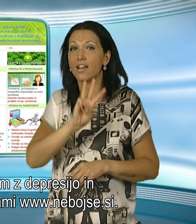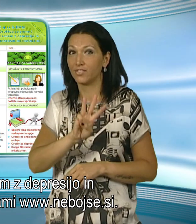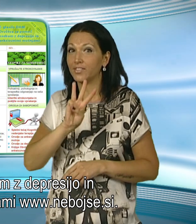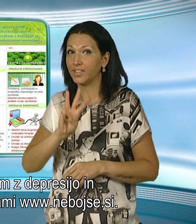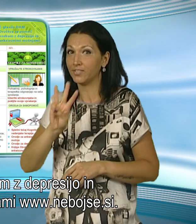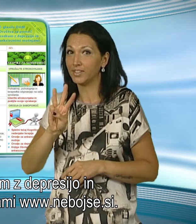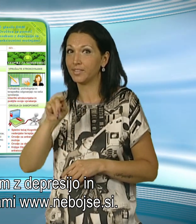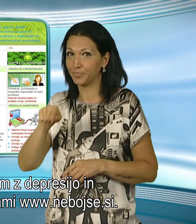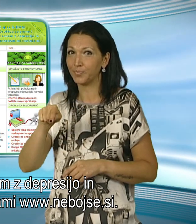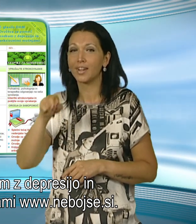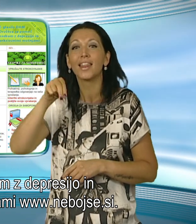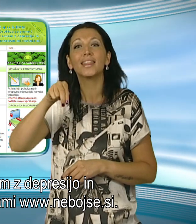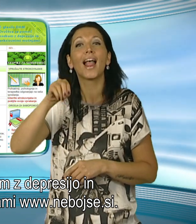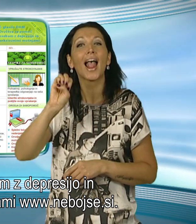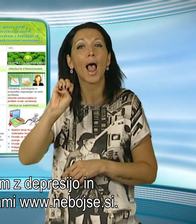www.nebojse.si.